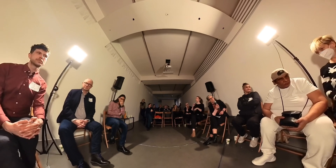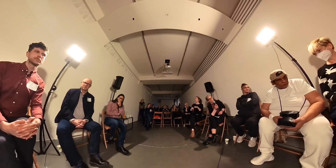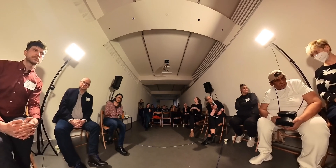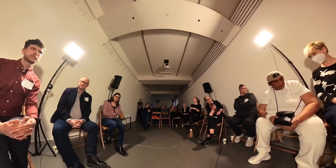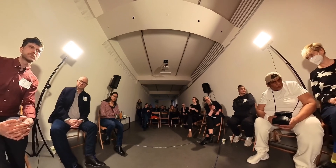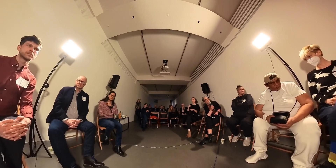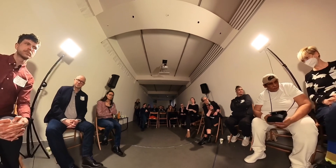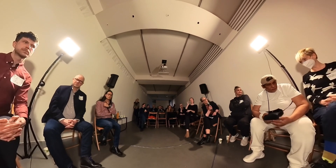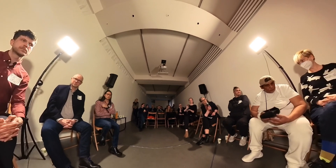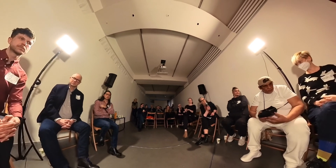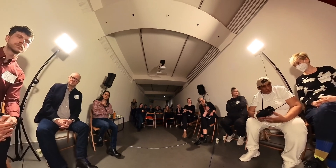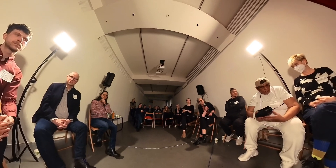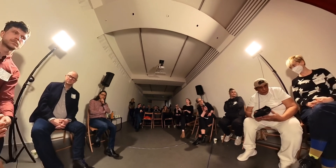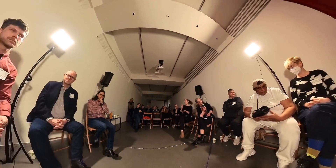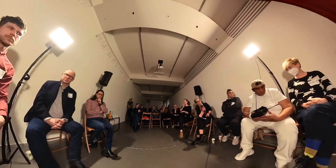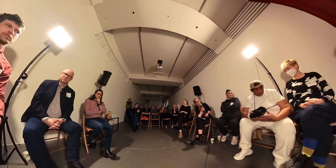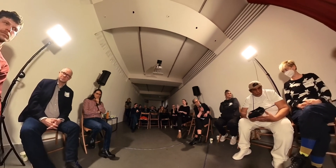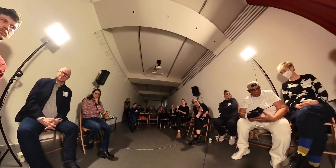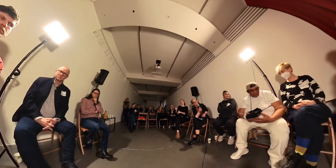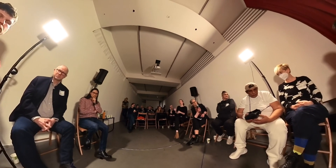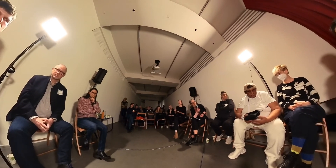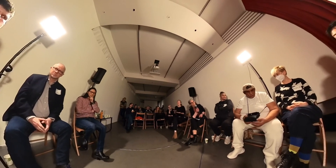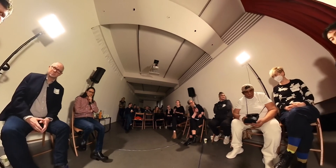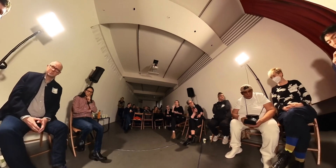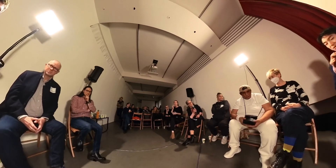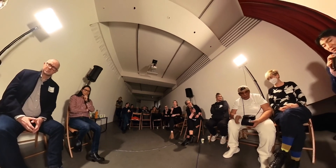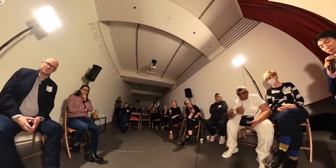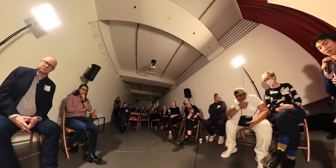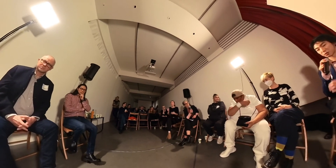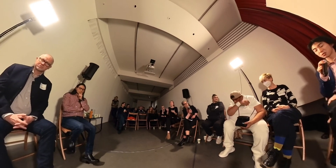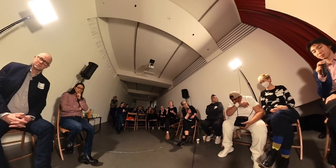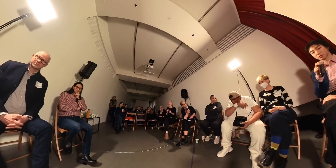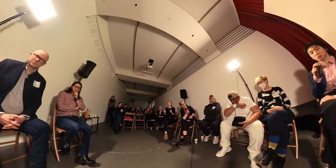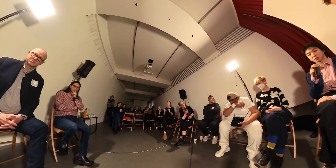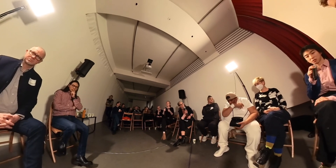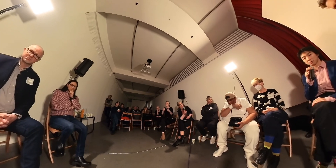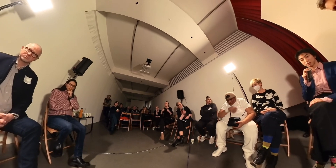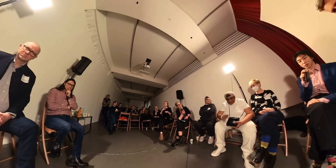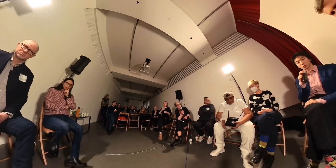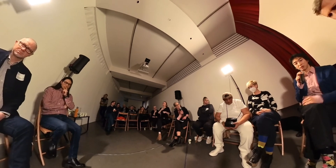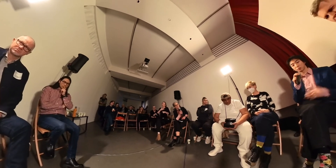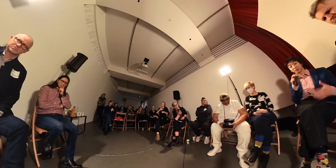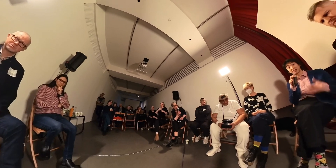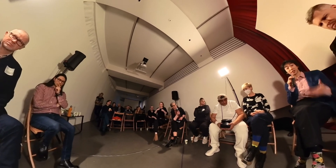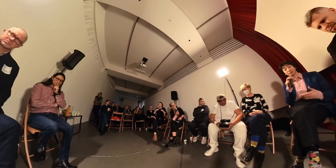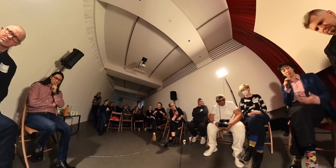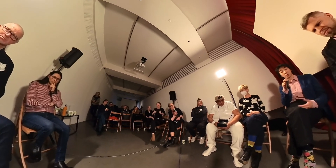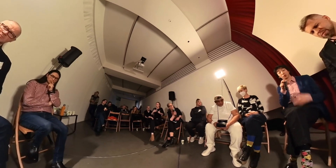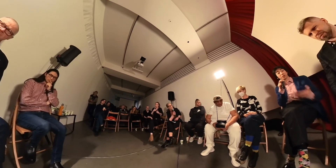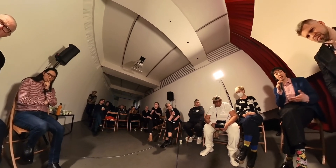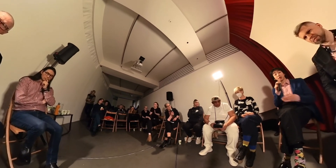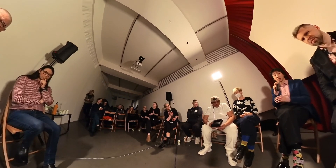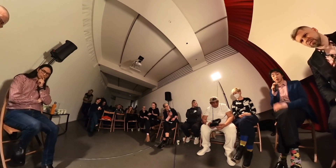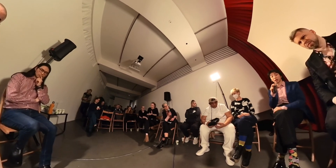jakoby, ano, vlastně myslím si, že právě ty osobní potřeby vlastně většinou vypovídají